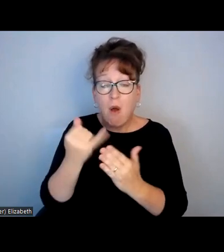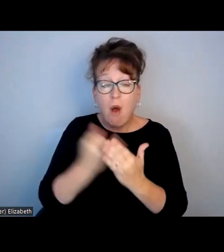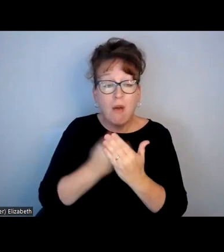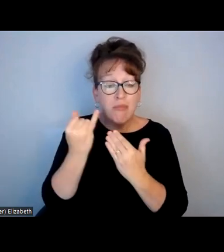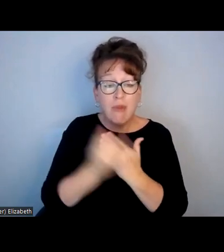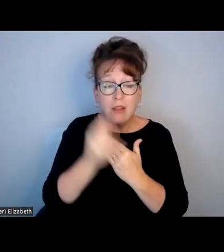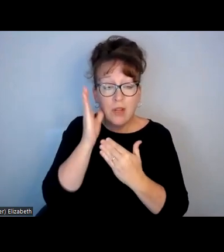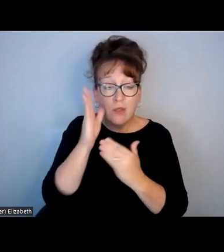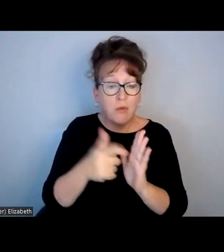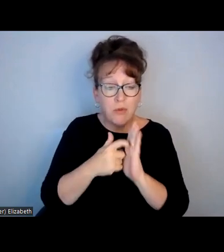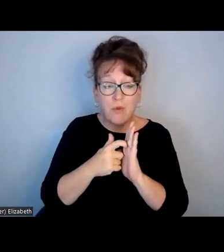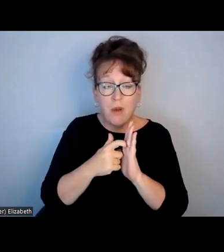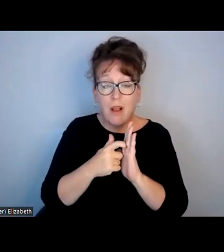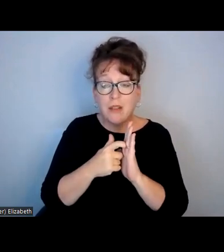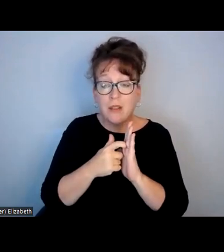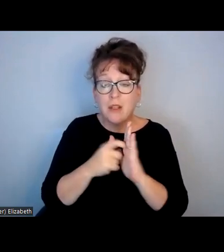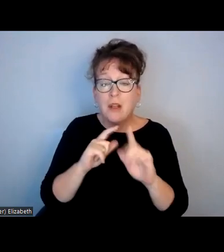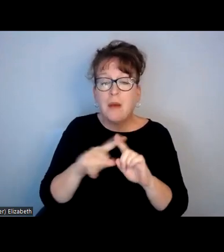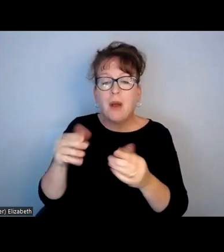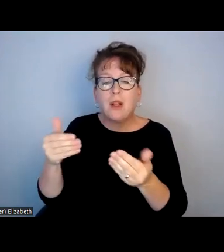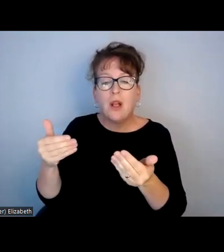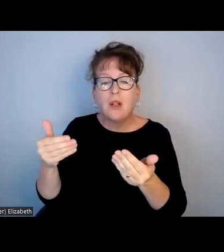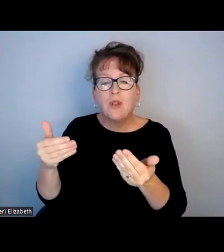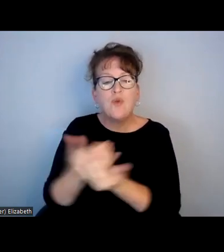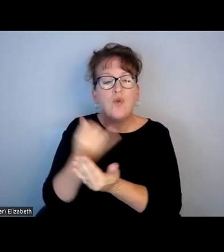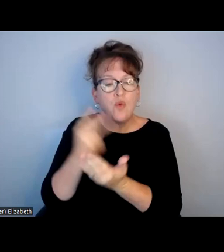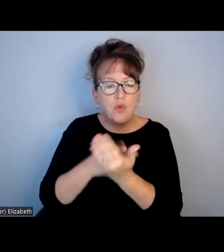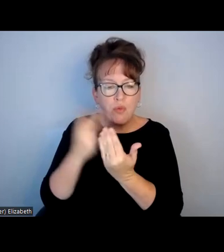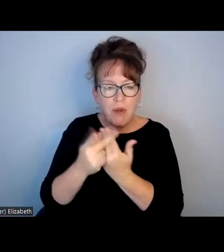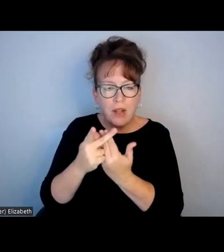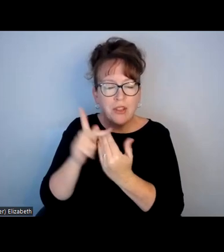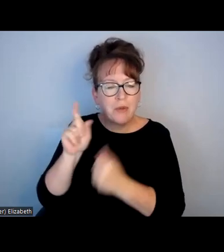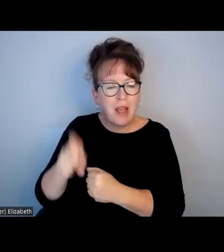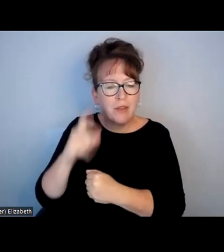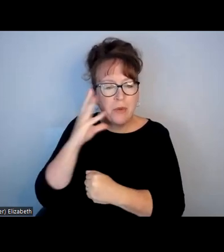pedir que todos los procesos pasen por esto